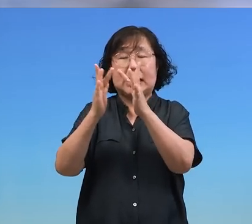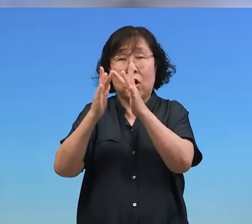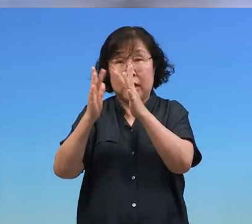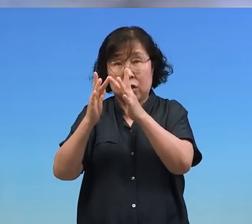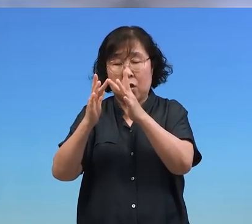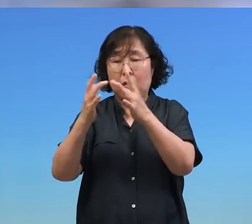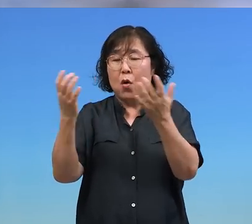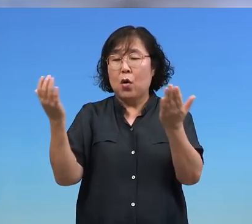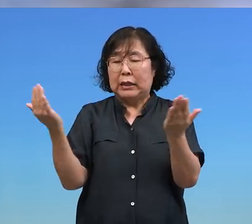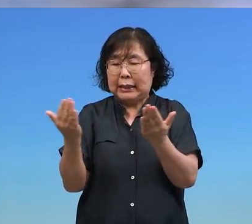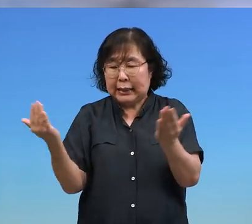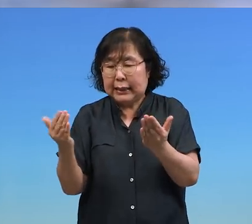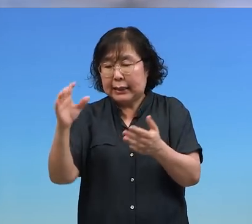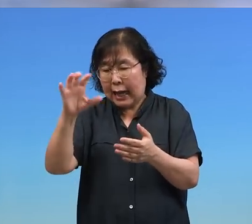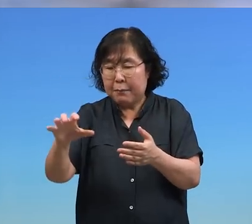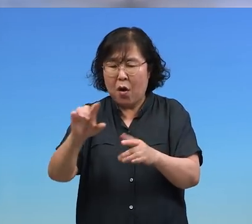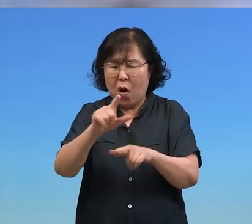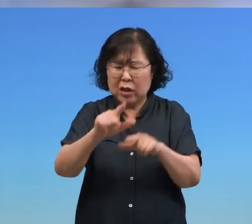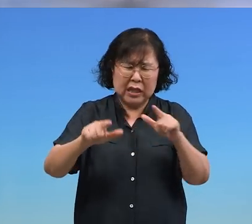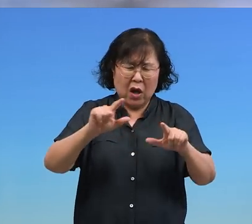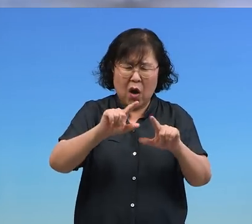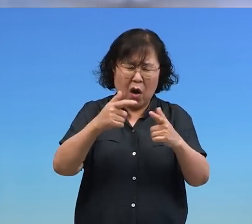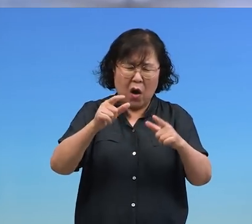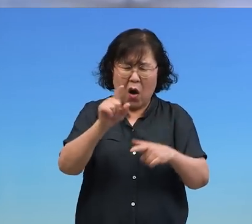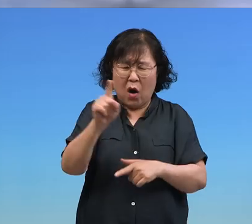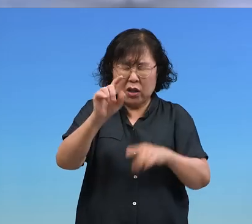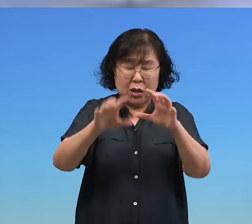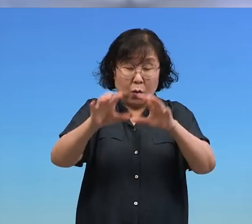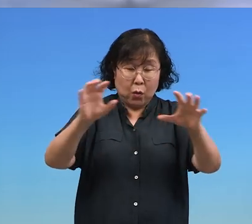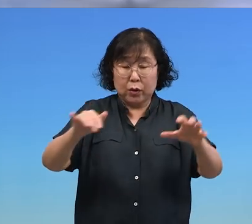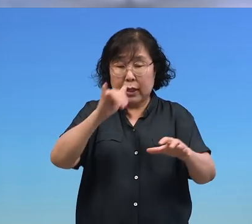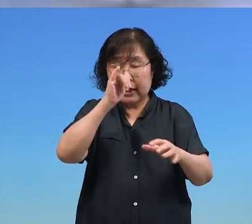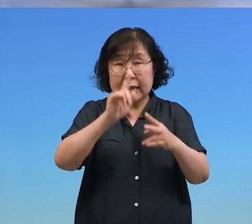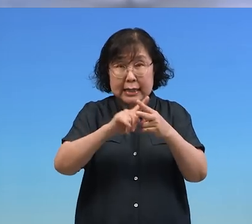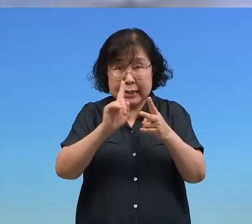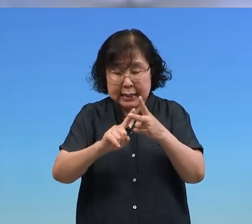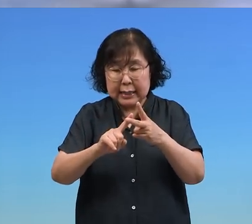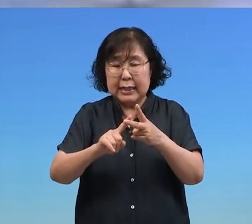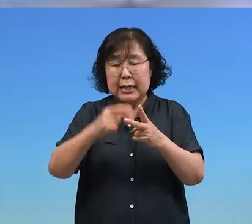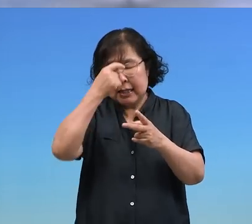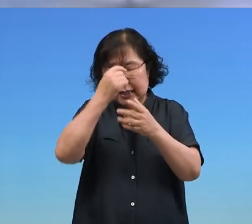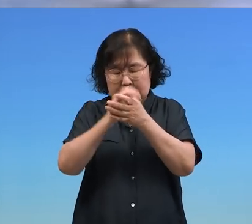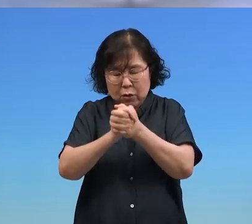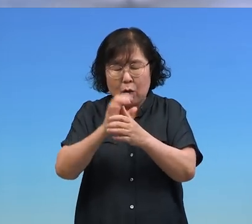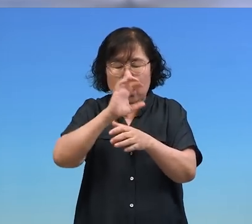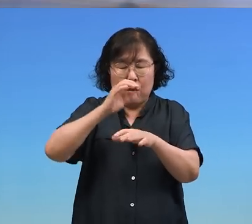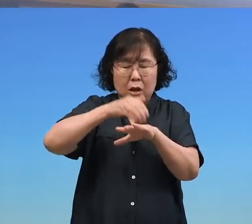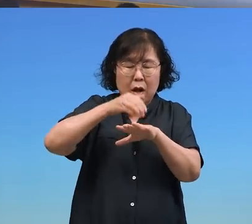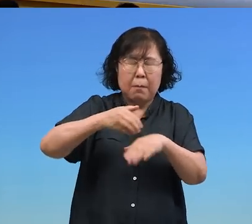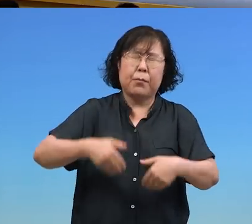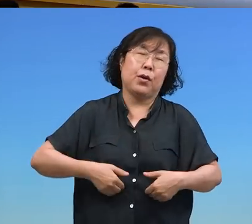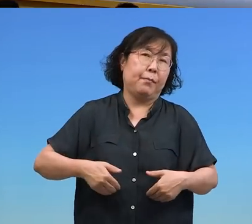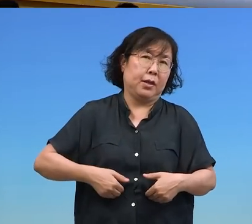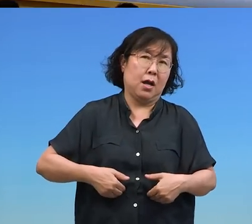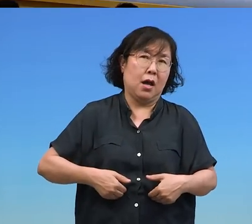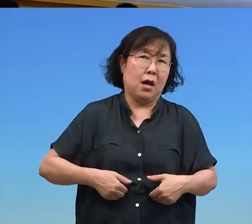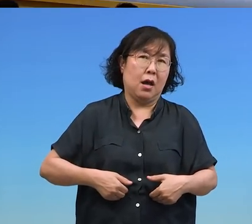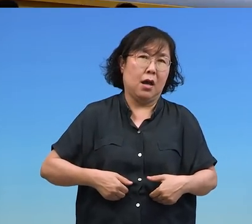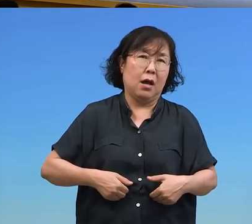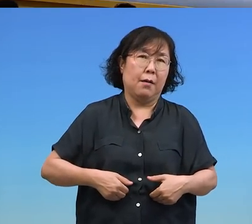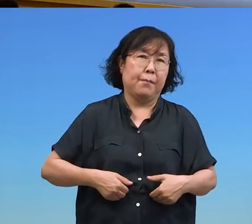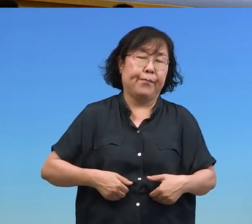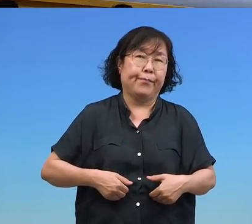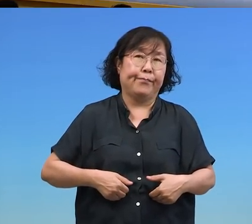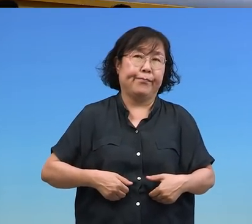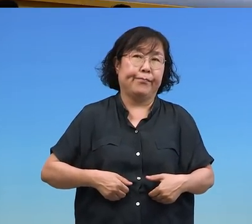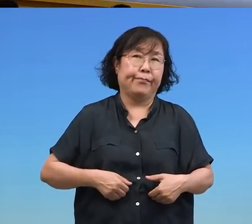직장에서 어디서든 간에 여러분이 기도 훈련 부러지져야 돼요 예레미야 33장 3절 너는